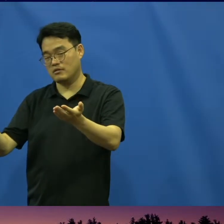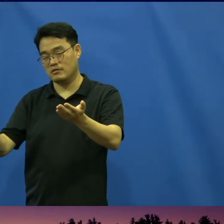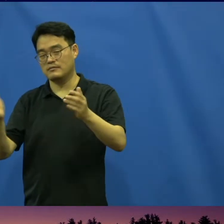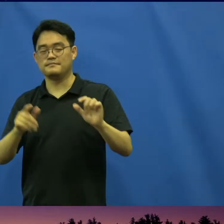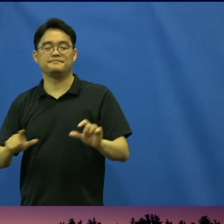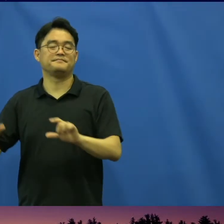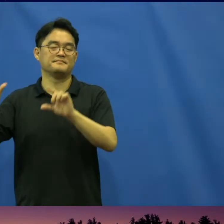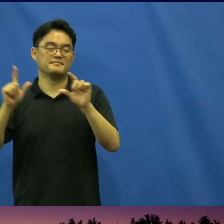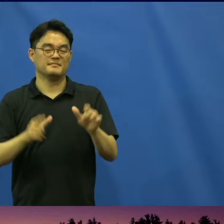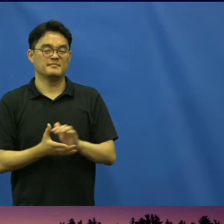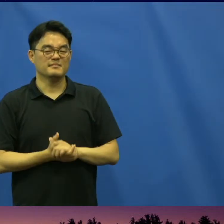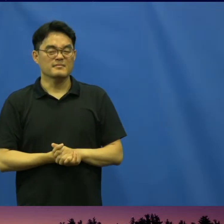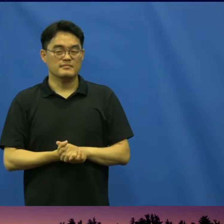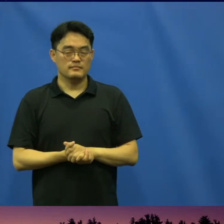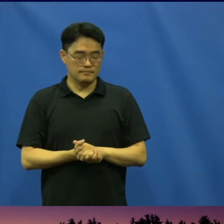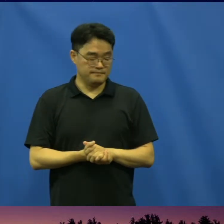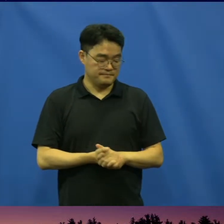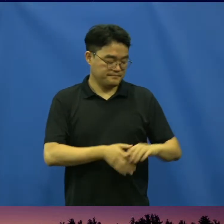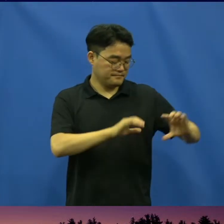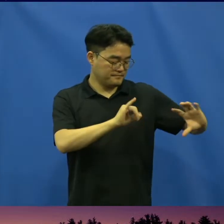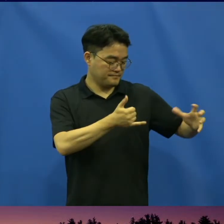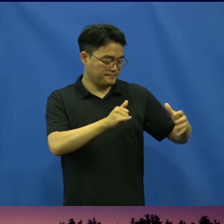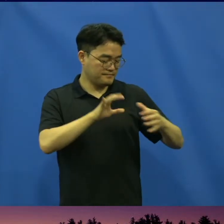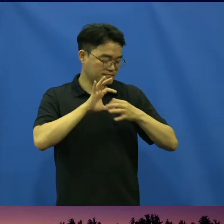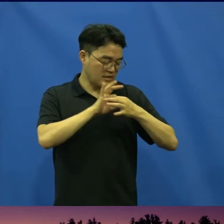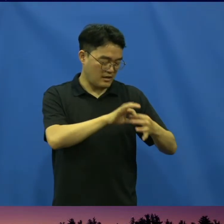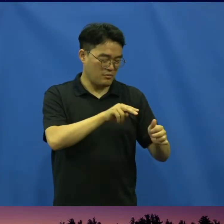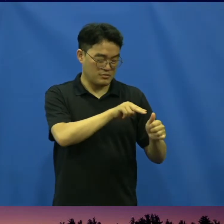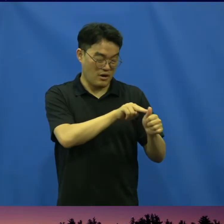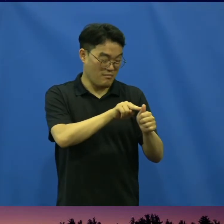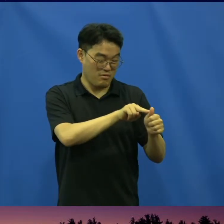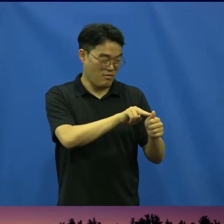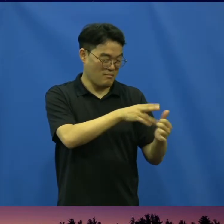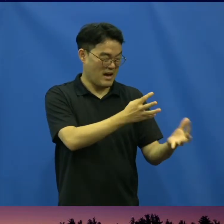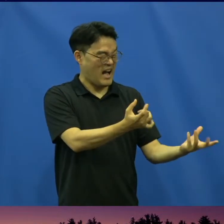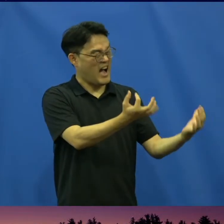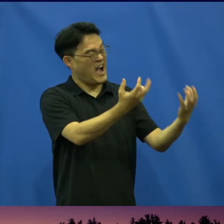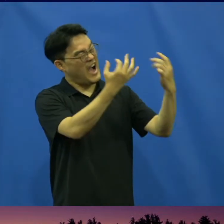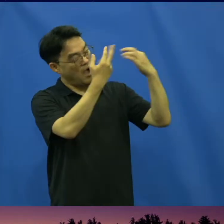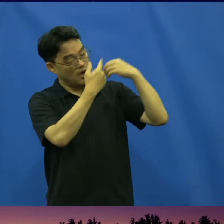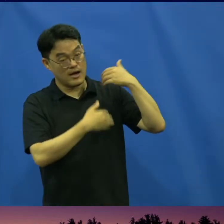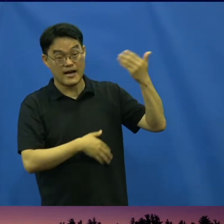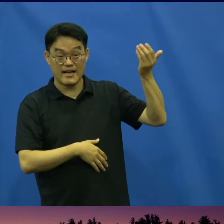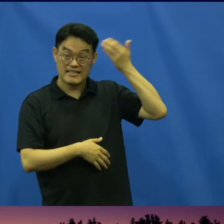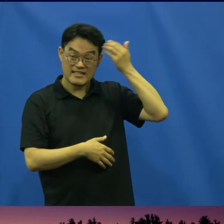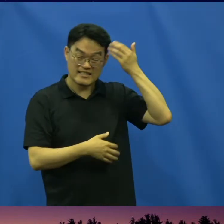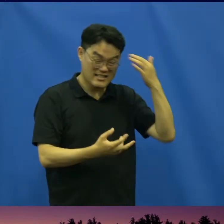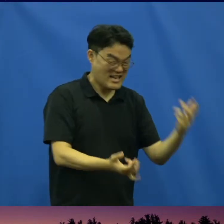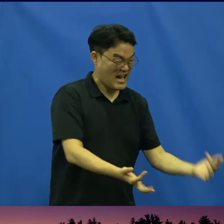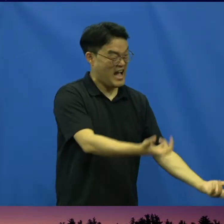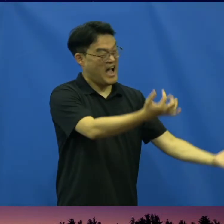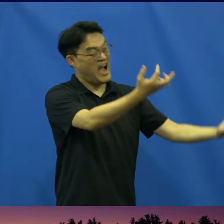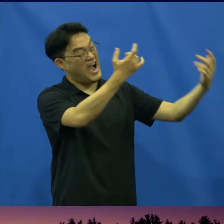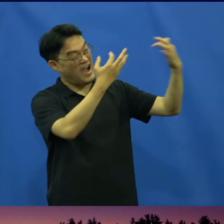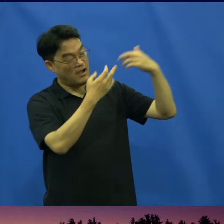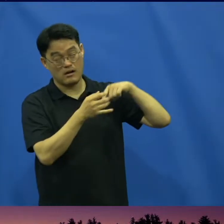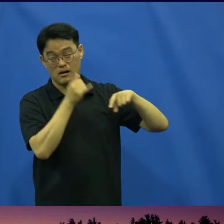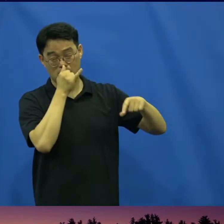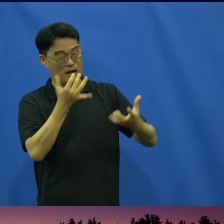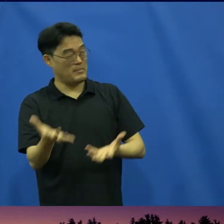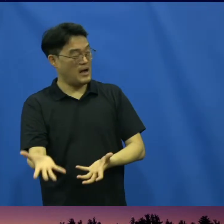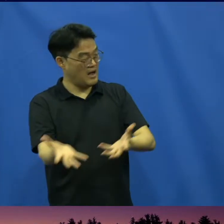세상이 갈수록 고도의 지식 사회로 가요. 변화가 빨라요. 그런데 이 변화 빠른 이 지식 사회 안에 못 따라가는